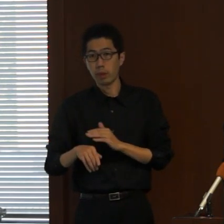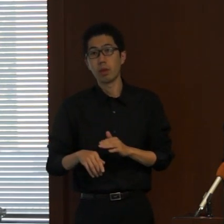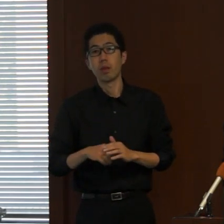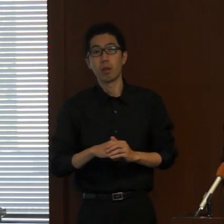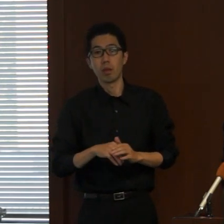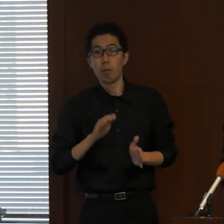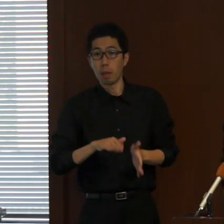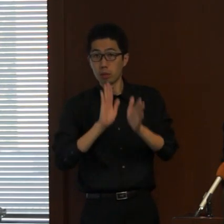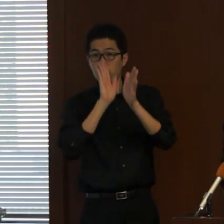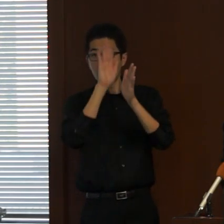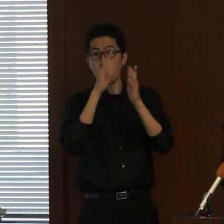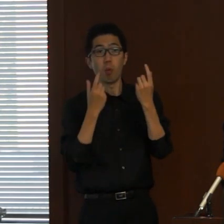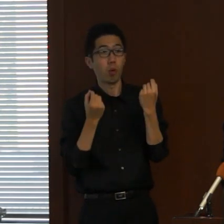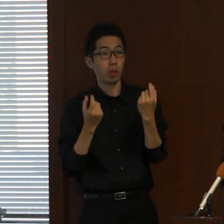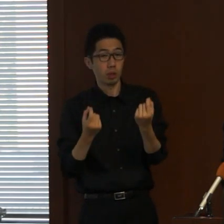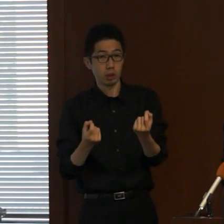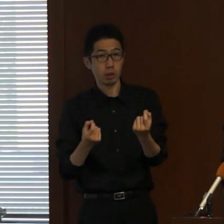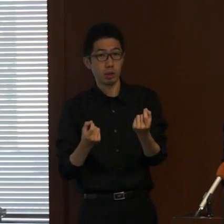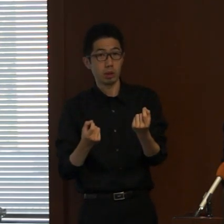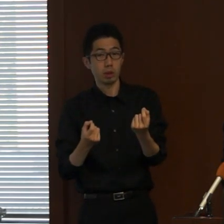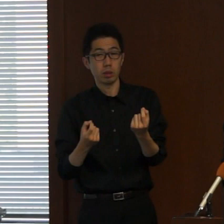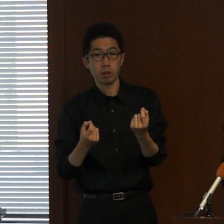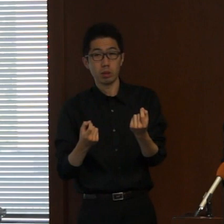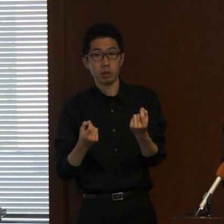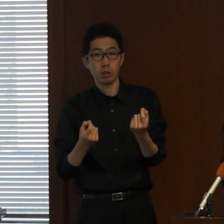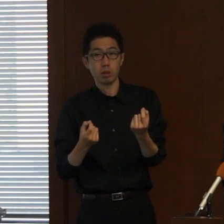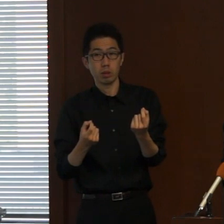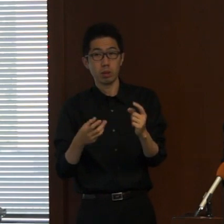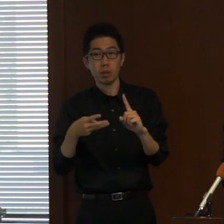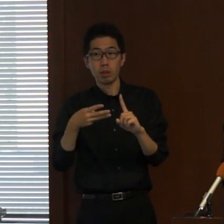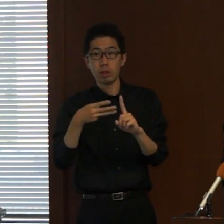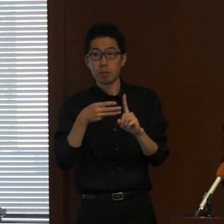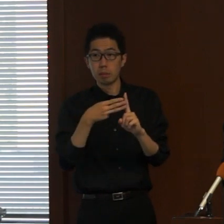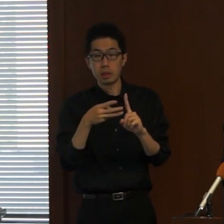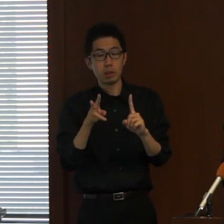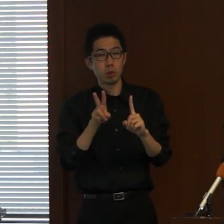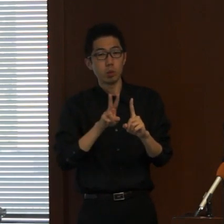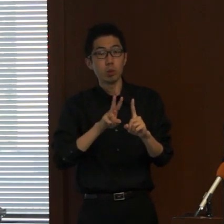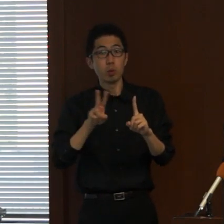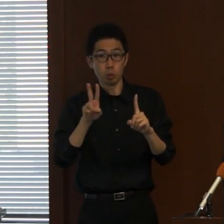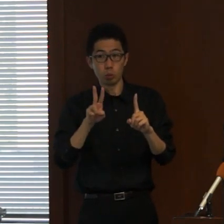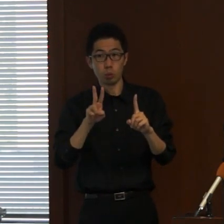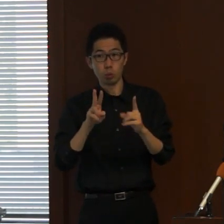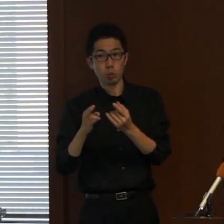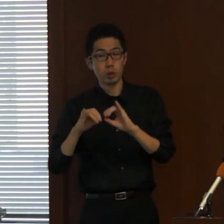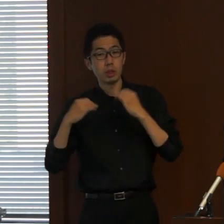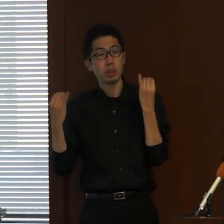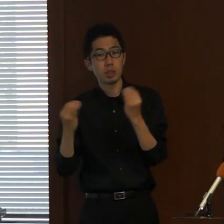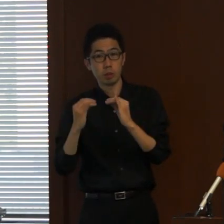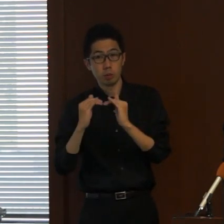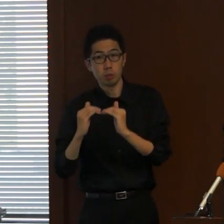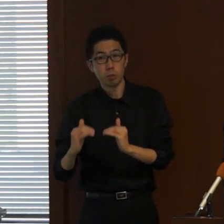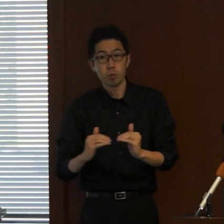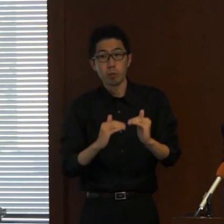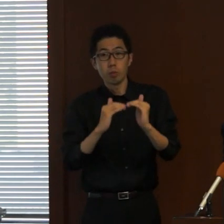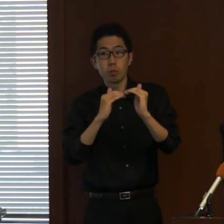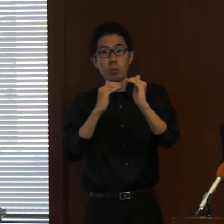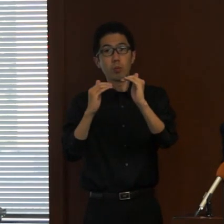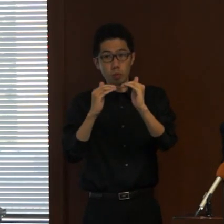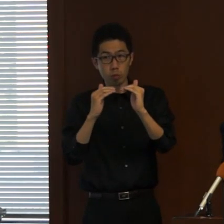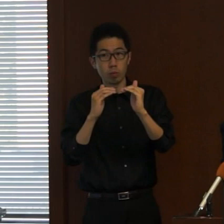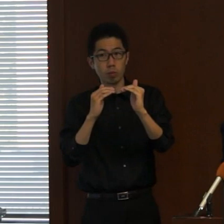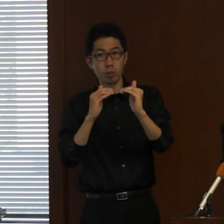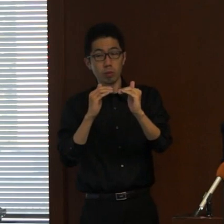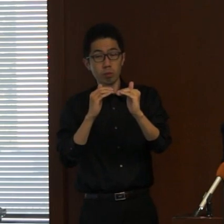もタイミングよく B2 に昇格になったけど、この B2 だとかなり急にこのハードルが上が